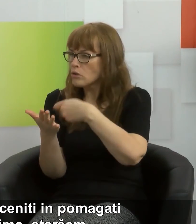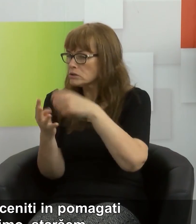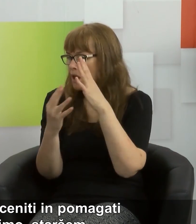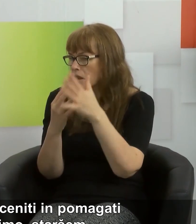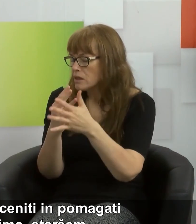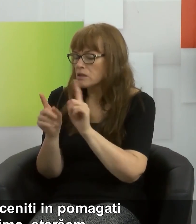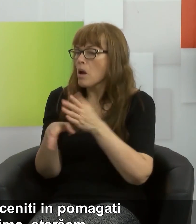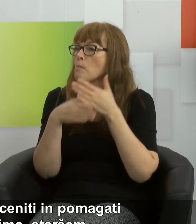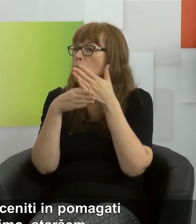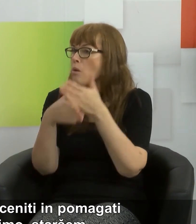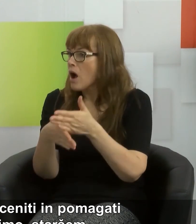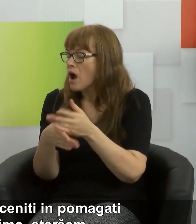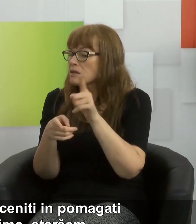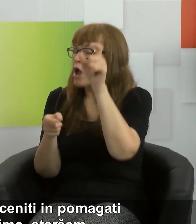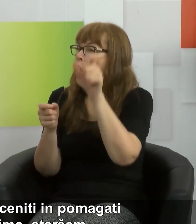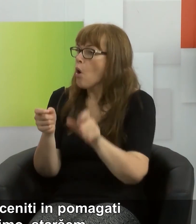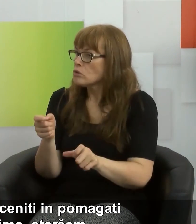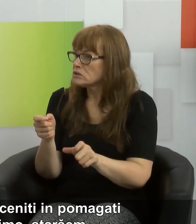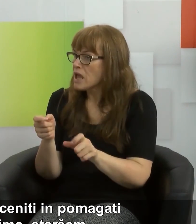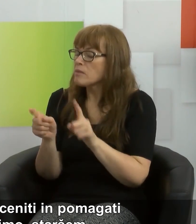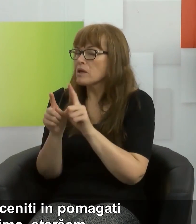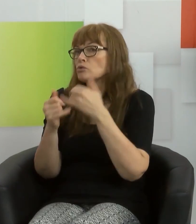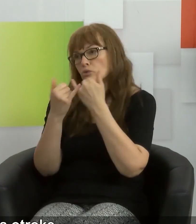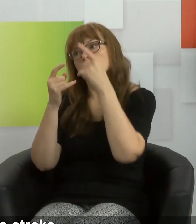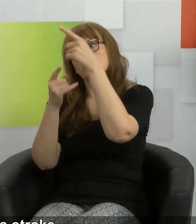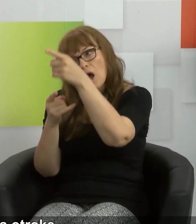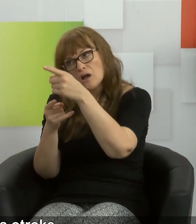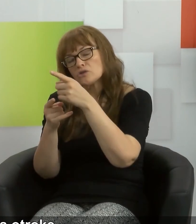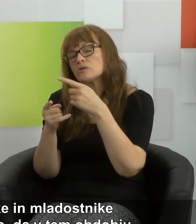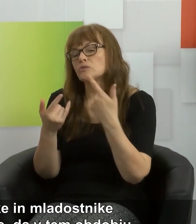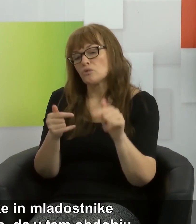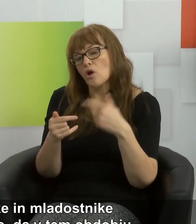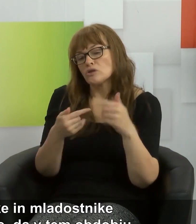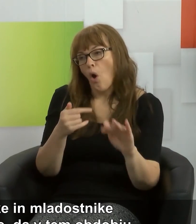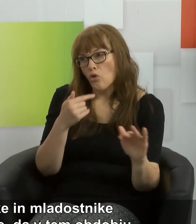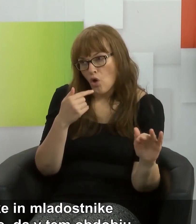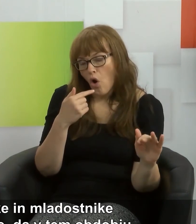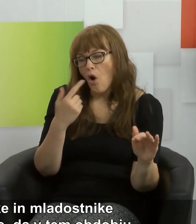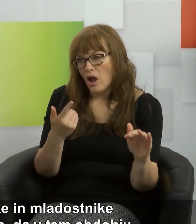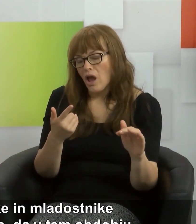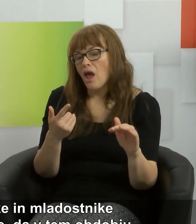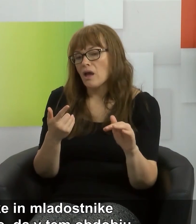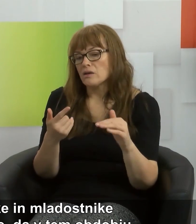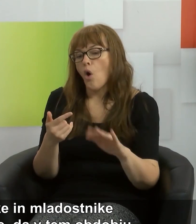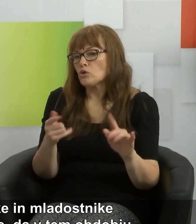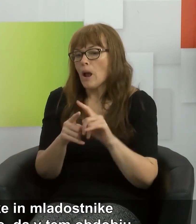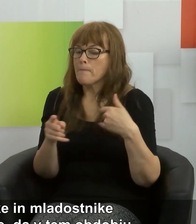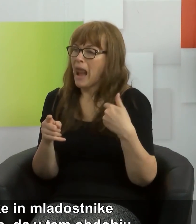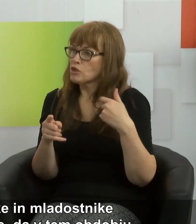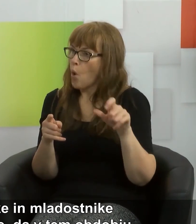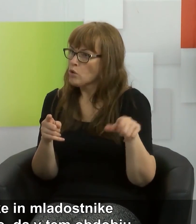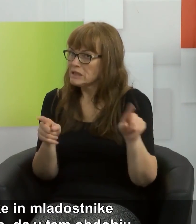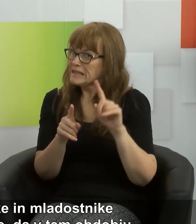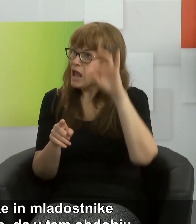in pomagati tej osebi in recimo staršem, ker tukaj gre za otroke, govorimo za pač otroke in mladostnike,